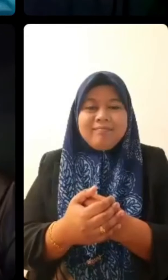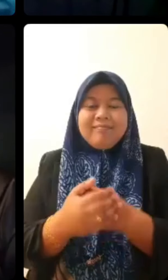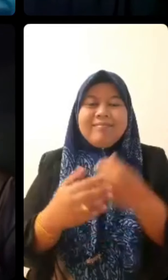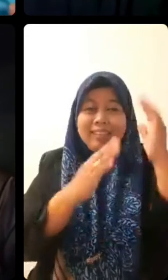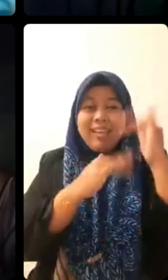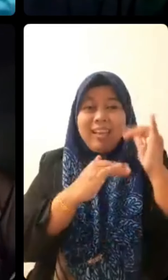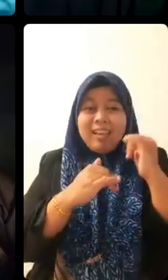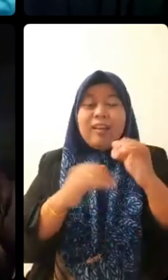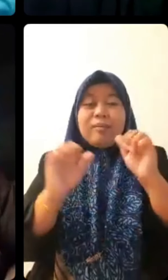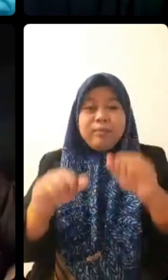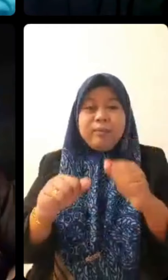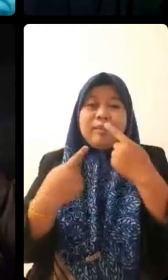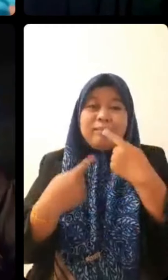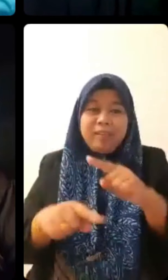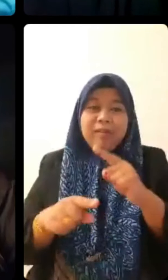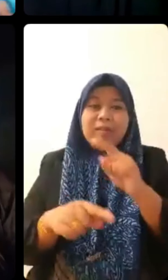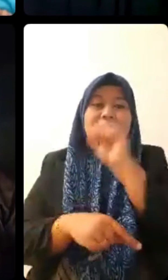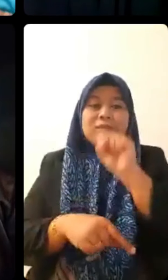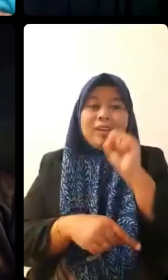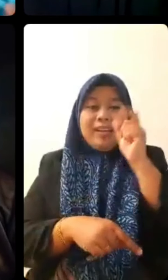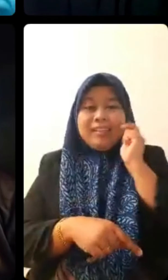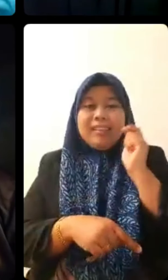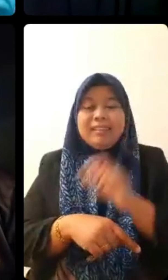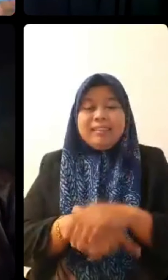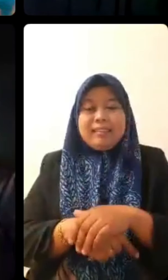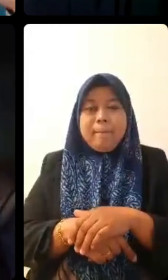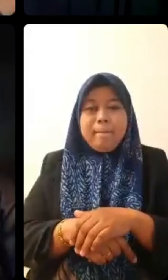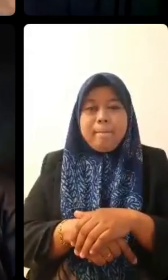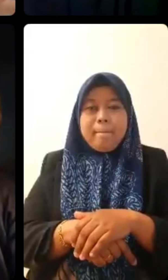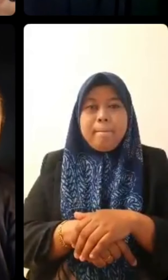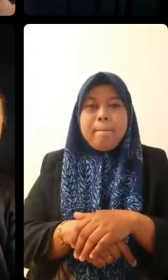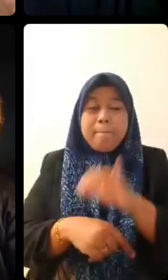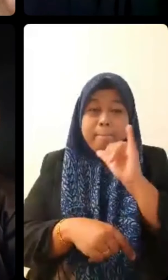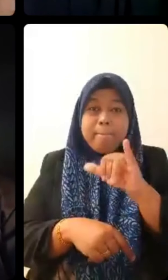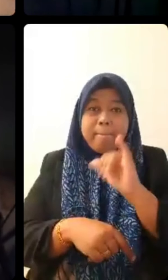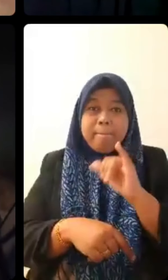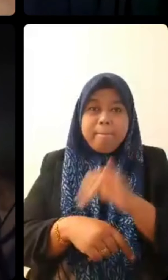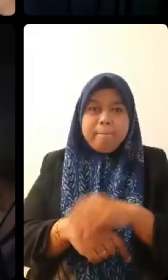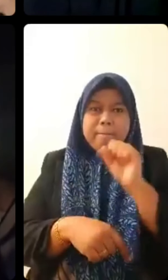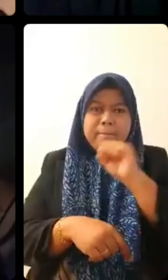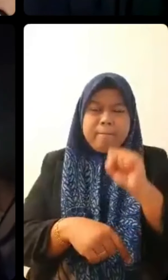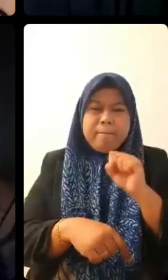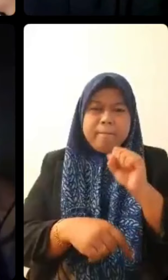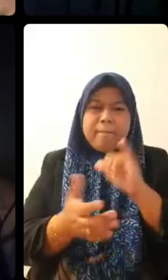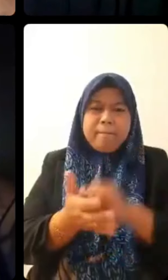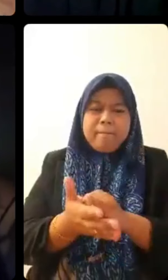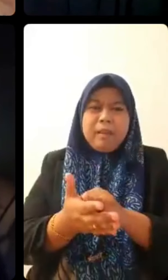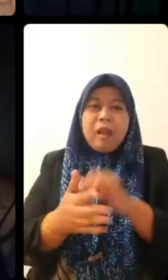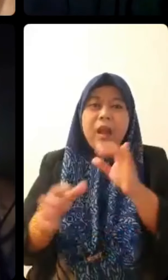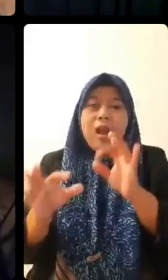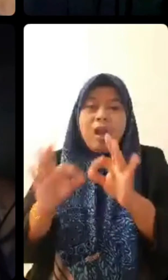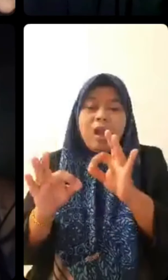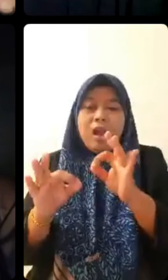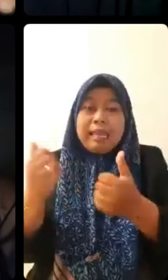Okay. Jawapan daripada Cik Zaid tadi memang menjawab lah. Kiranya nak ajak ABC ataupun huruf apa hijaiyah tadi